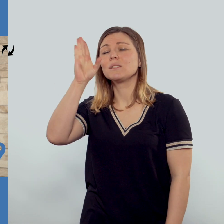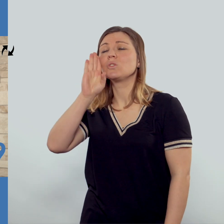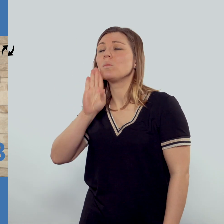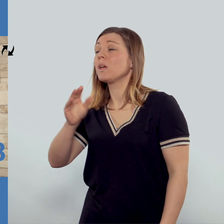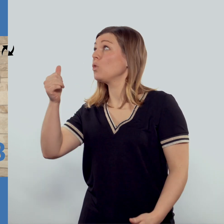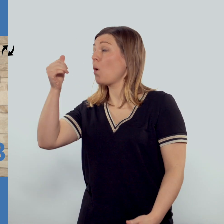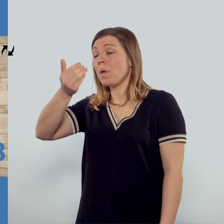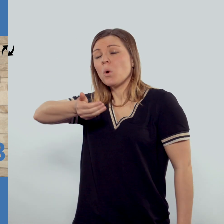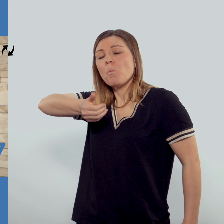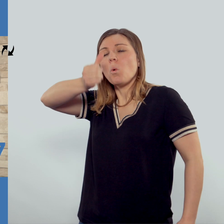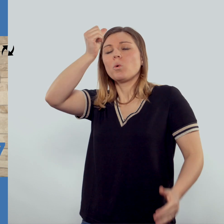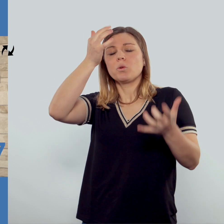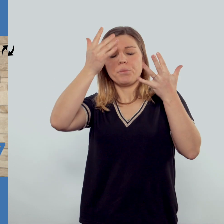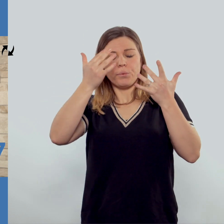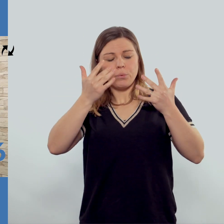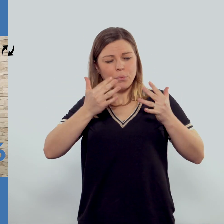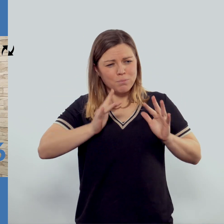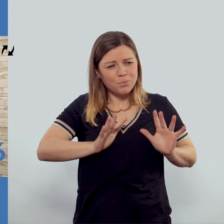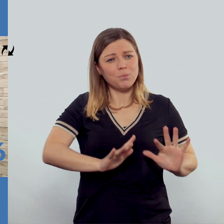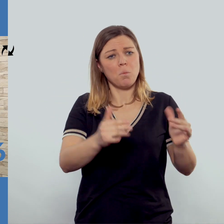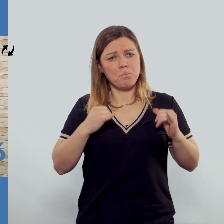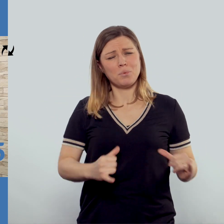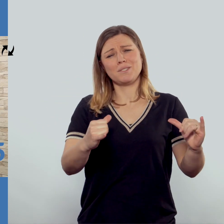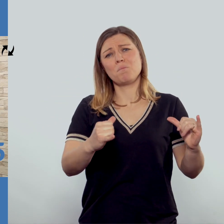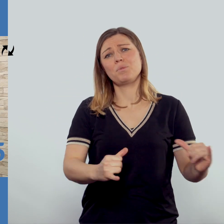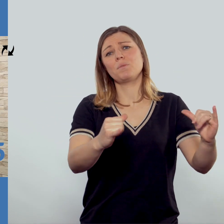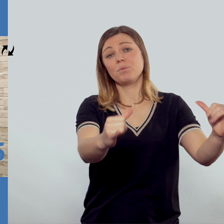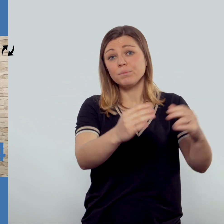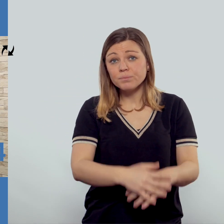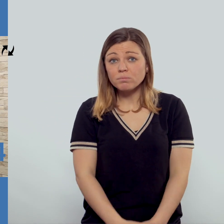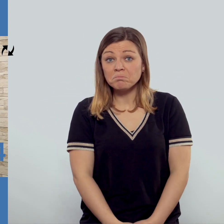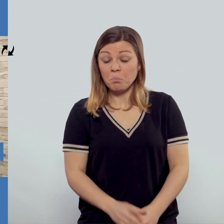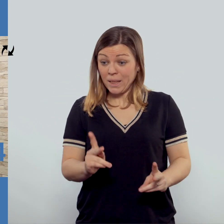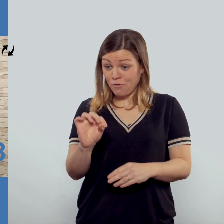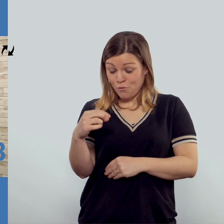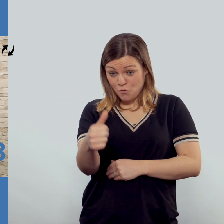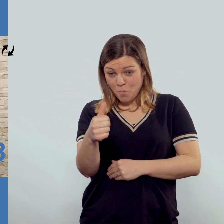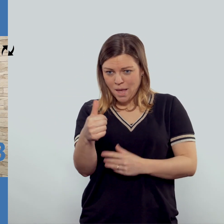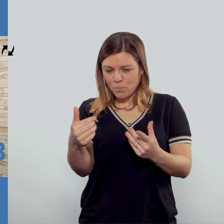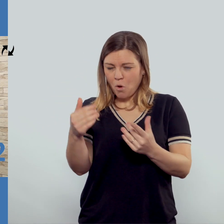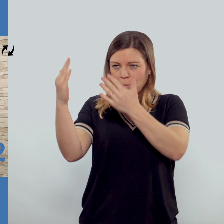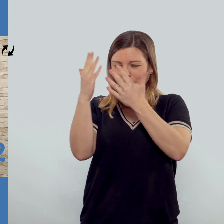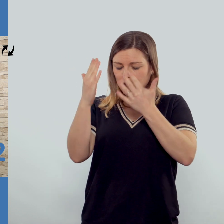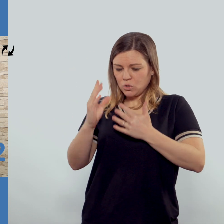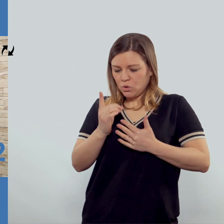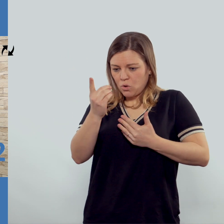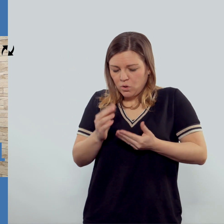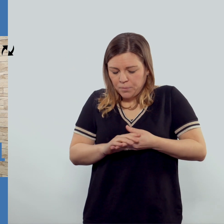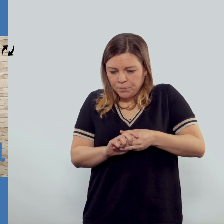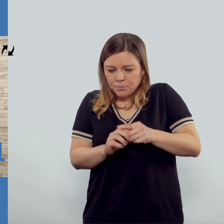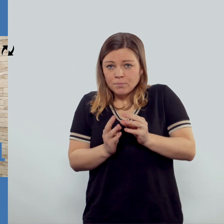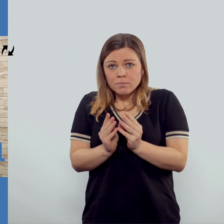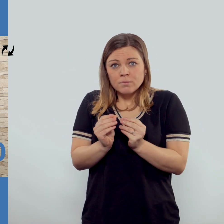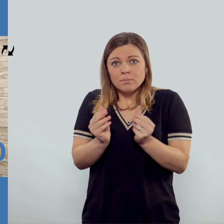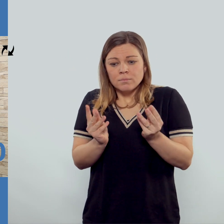Intensifie ton onction sur cette personne, Seigneur. Peut-être que vous ressentez physiquement quelque chose dans vos mains, la présence de Dieu est sur vous